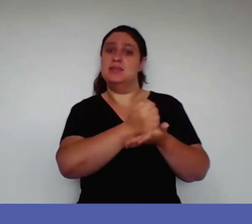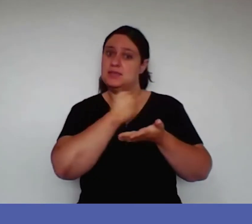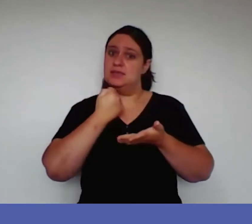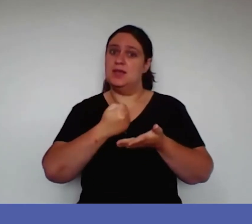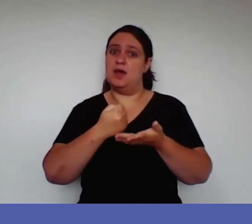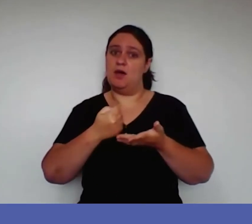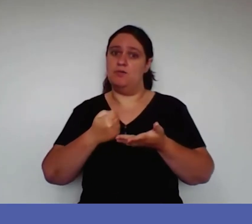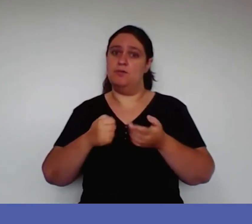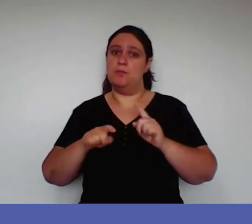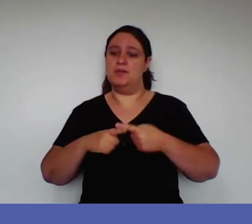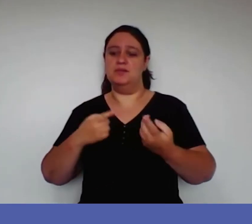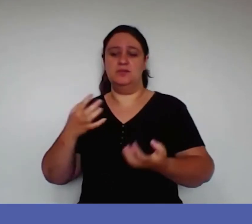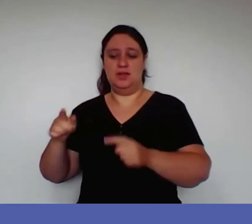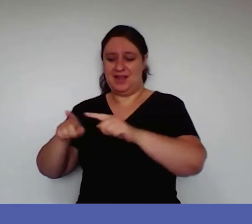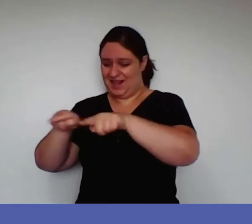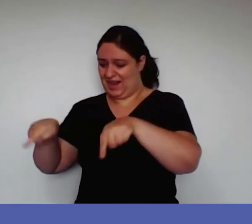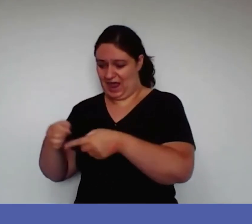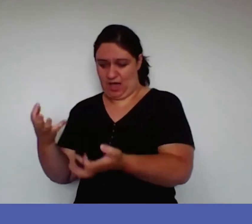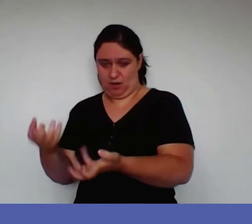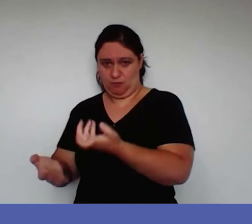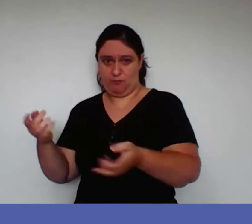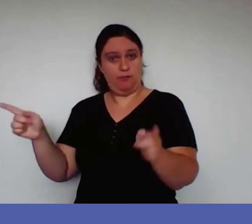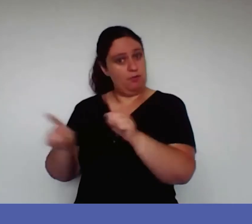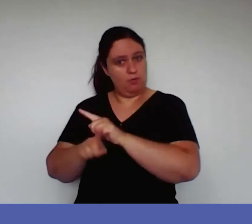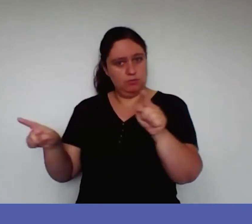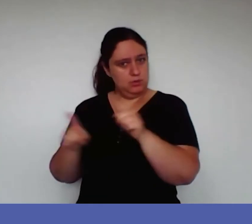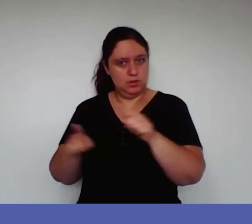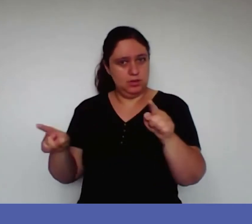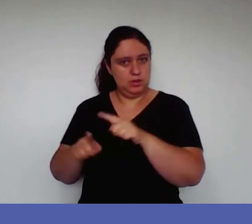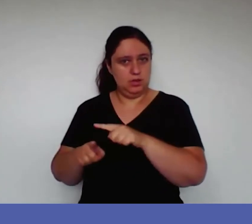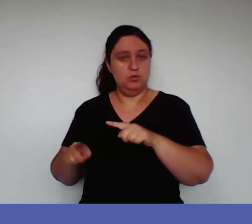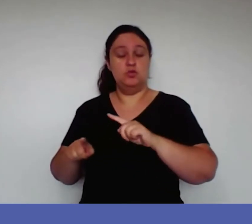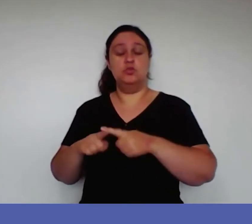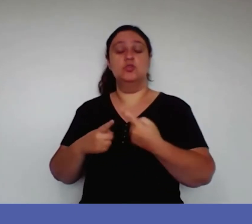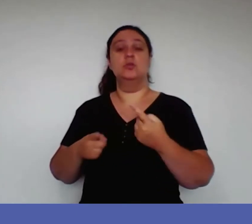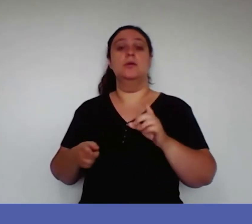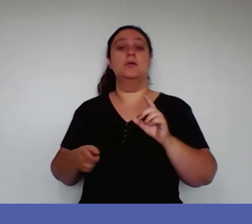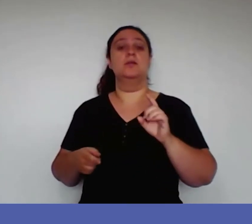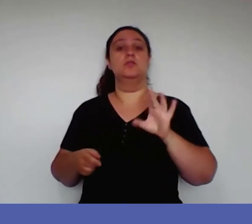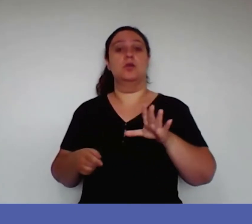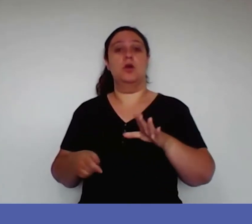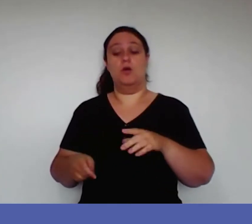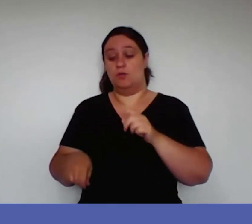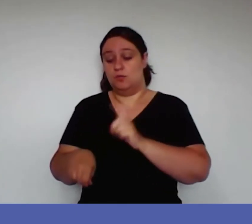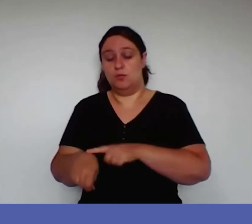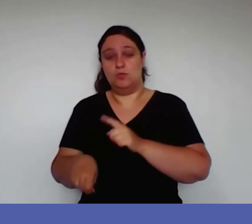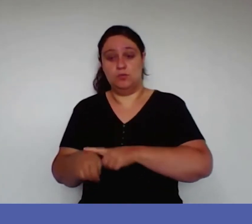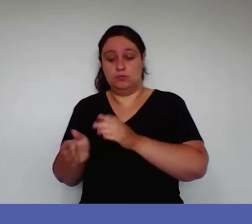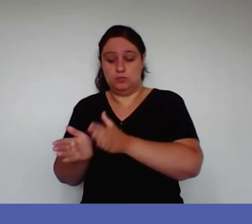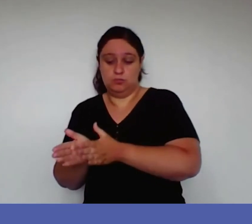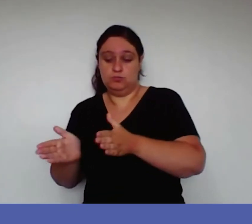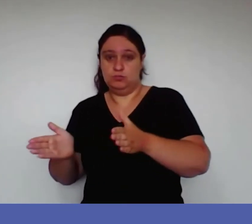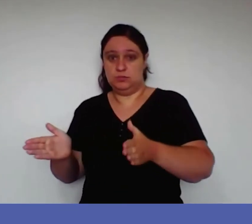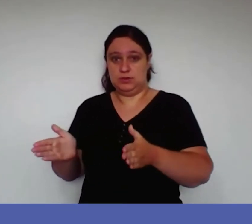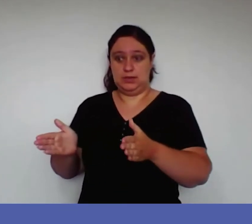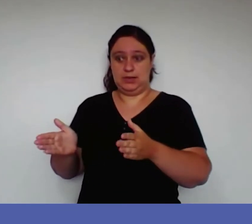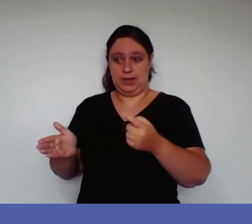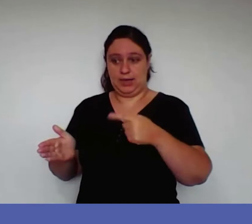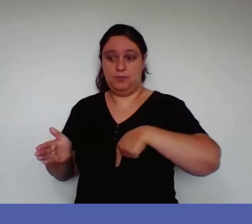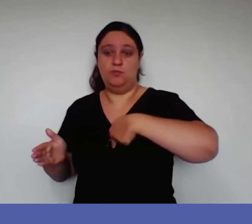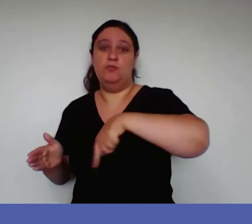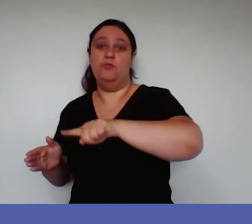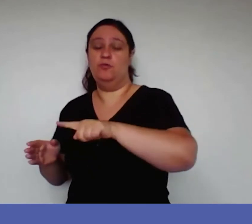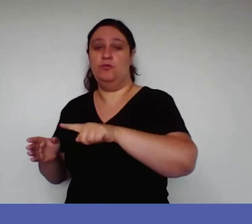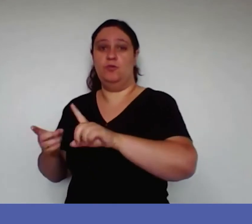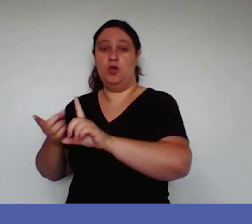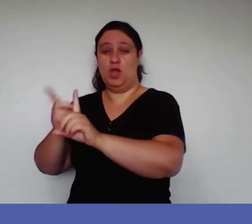por um período fora, né, da luz, né, da presença